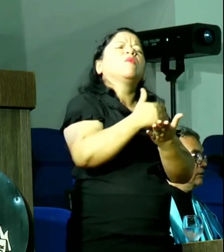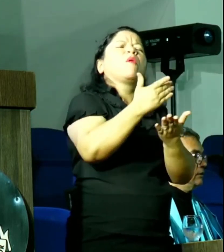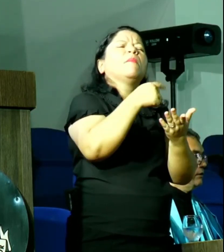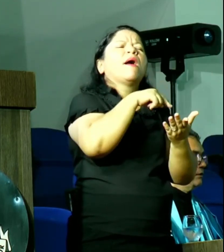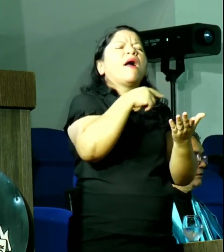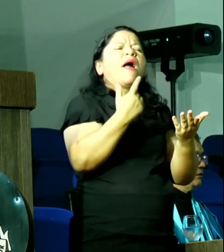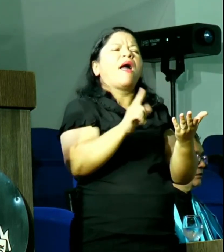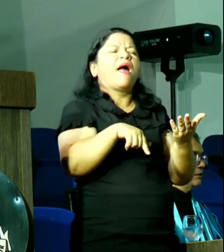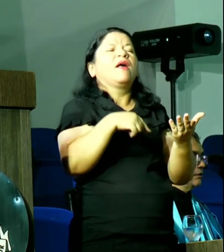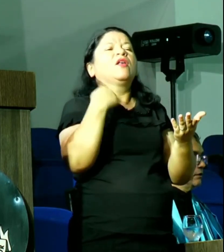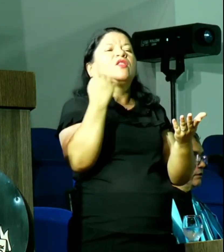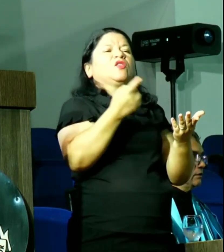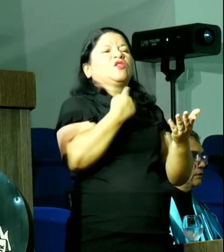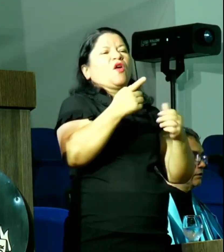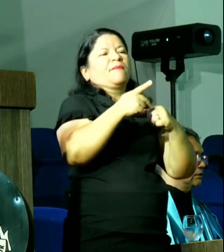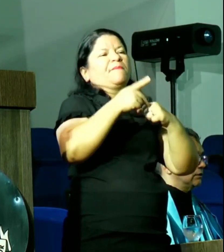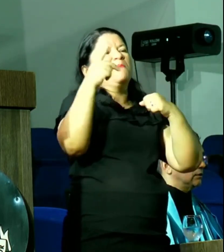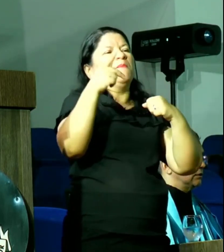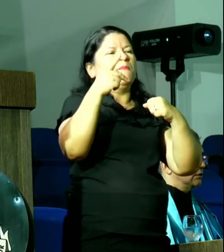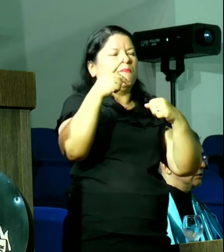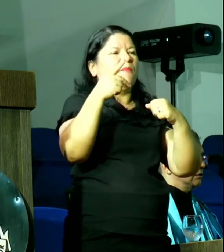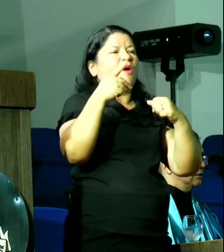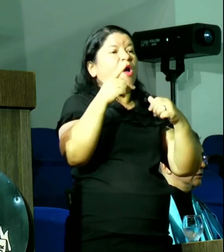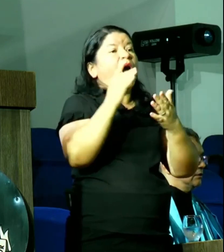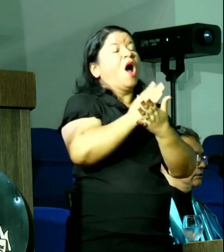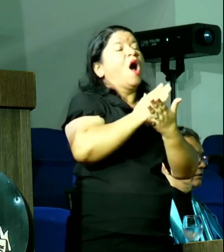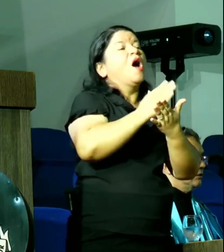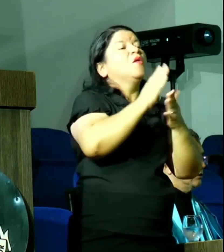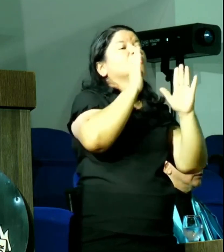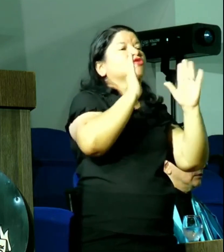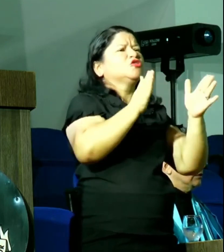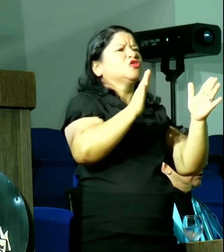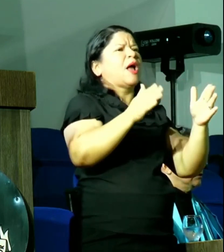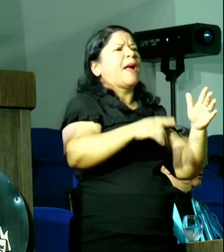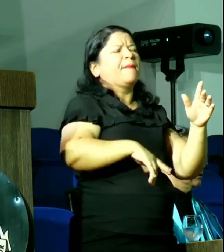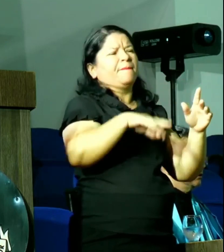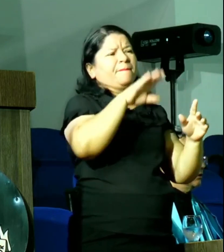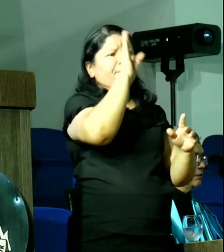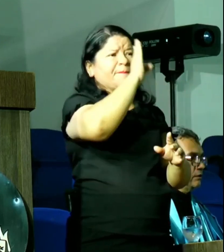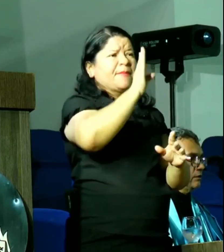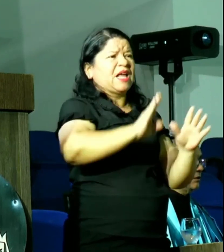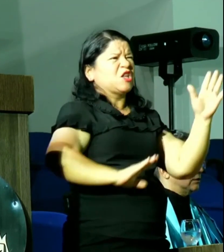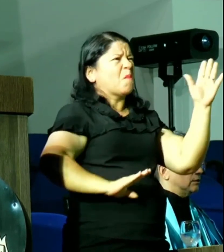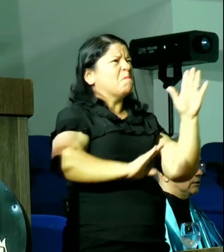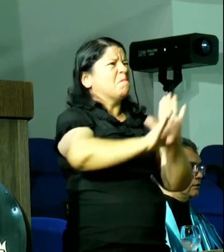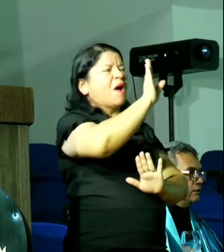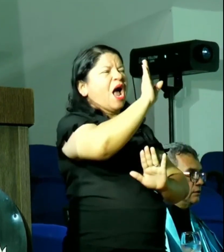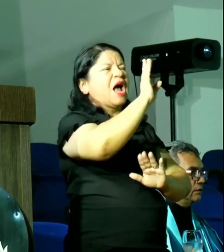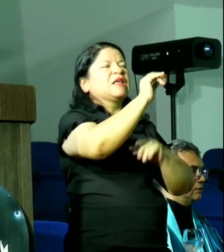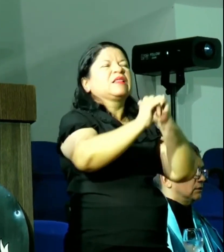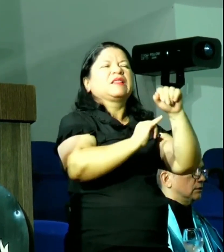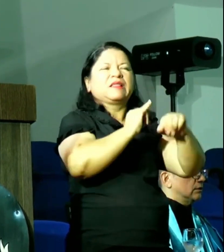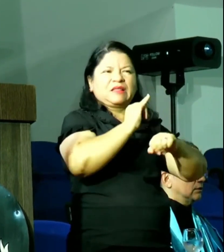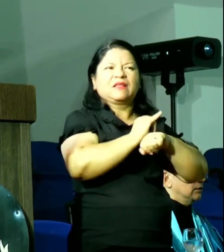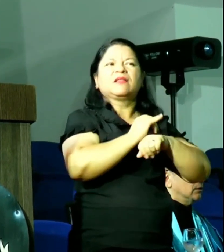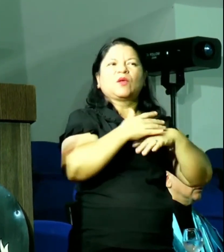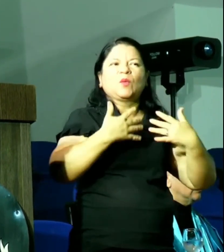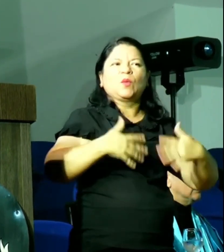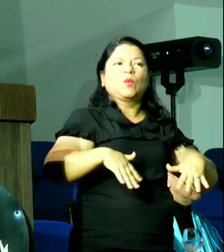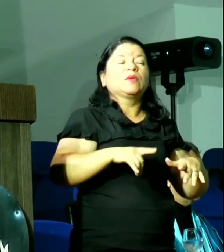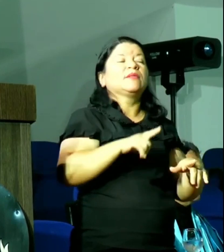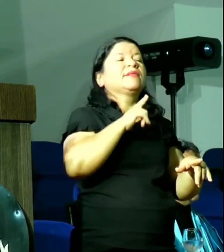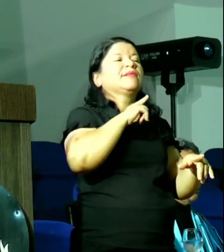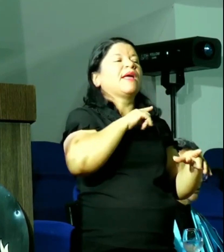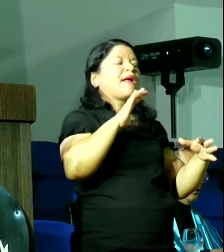é produzido em nossas pós-graduações. Algumas delas, as melhores do Brasil e de excelência internacional. Que